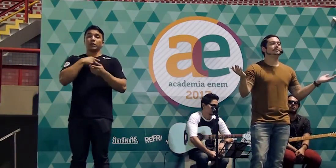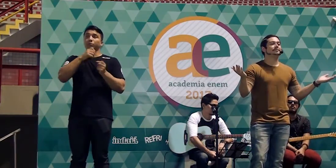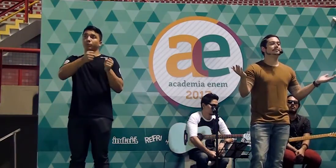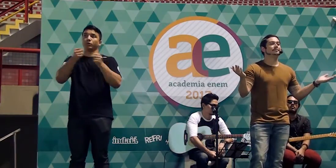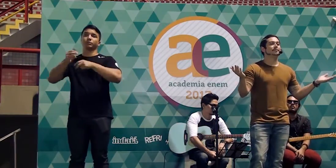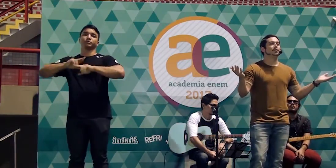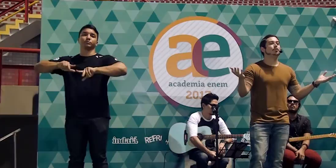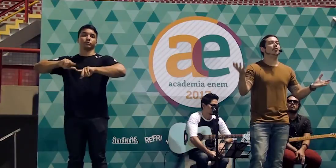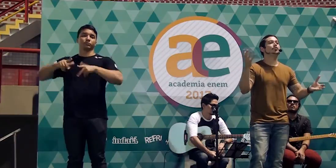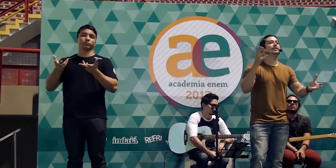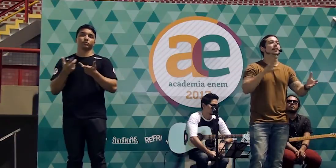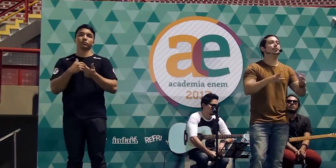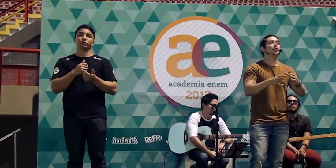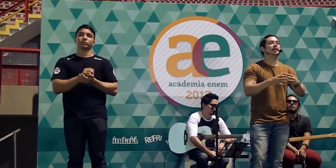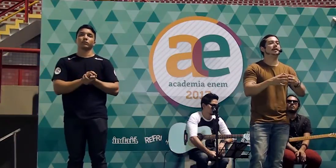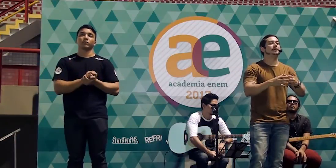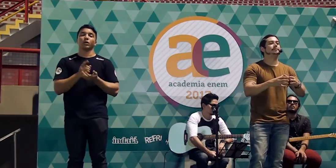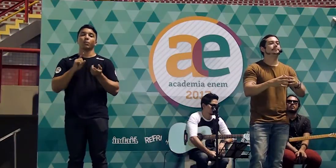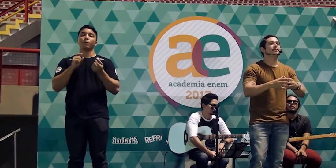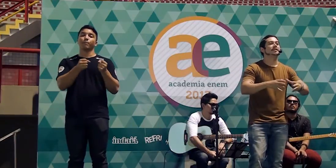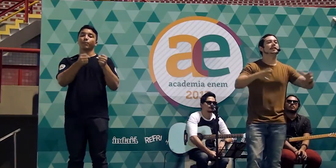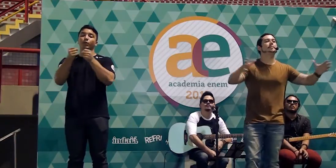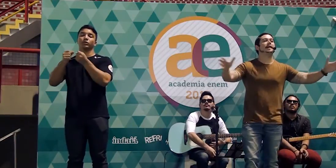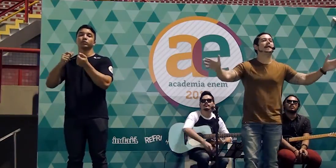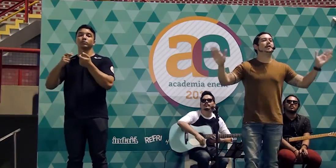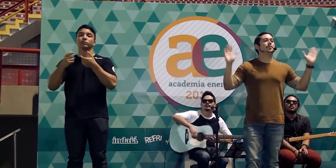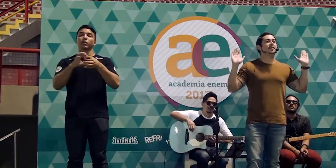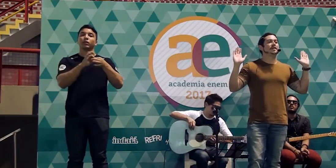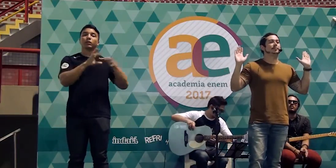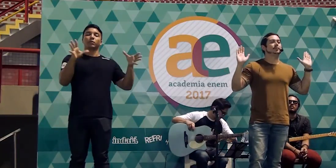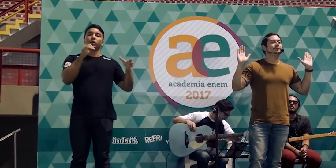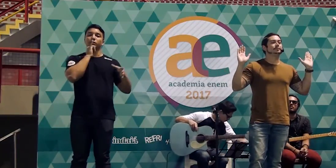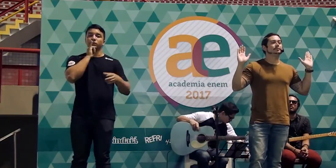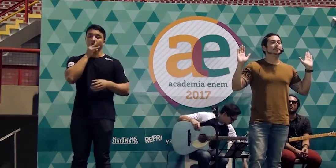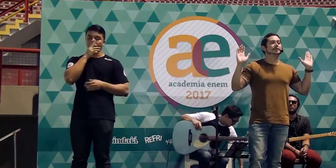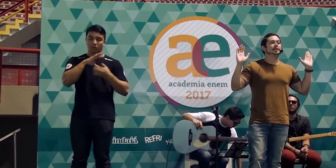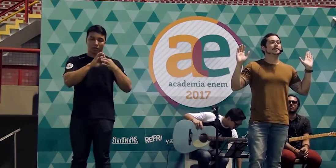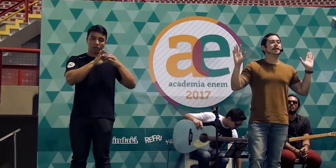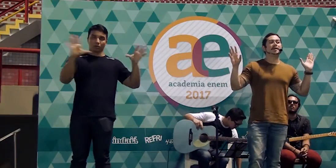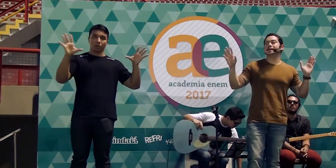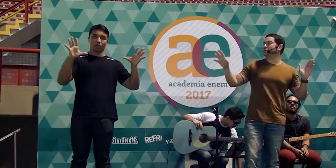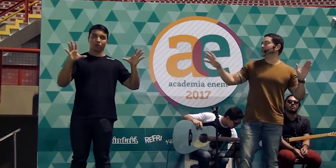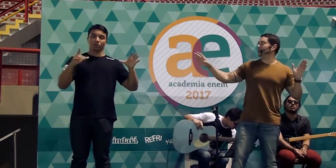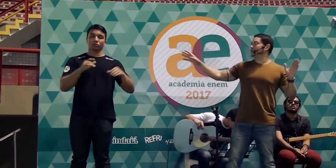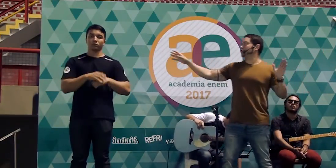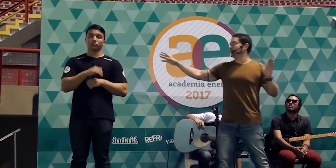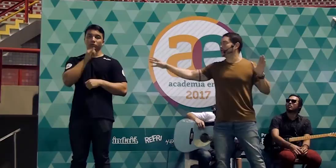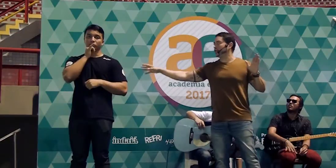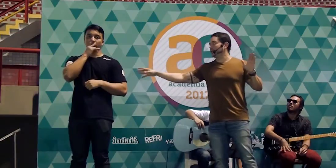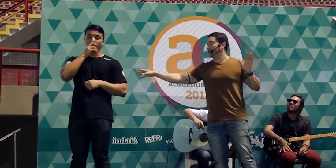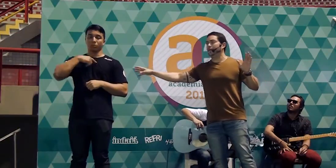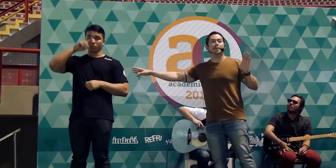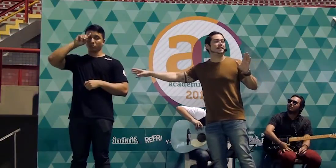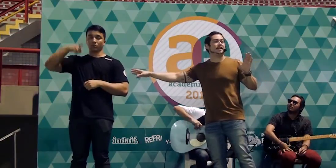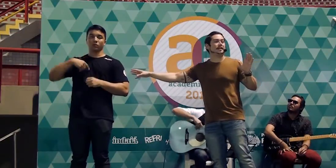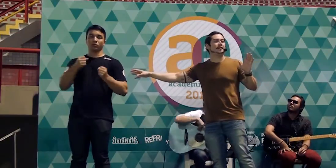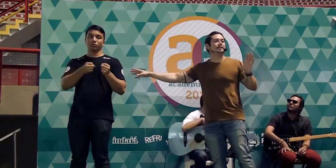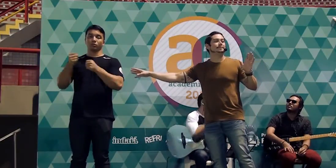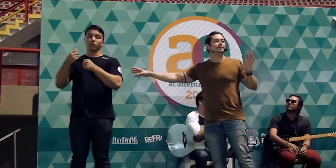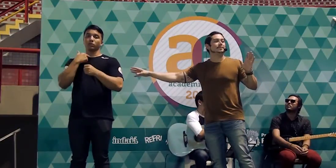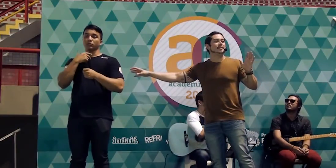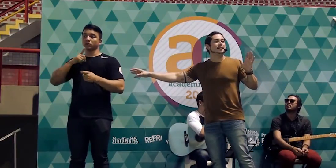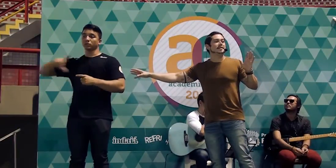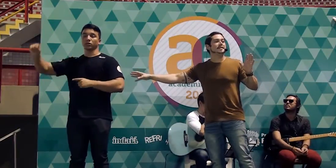poder. Qual o contrário do poder? Liberdade, por exemplo. Se eu exerço o poder sobre esse jovem, ele não pode sair